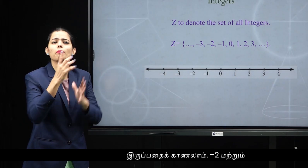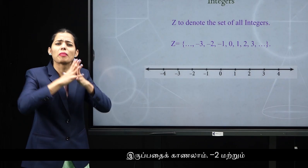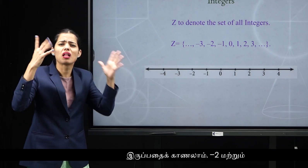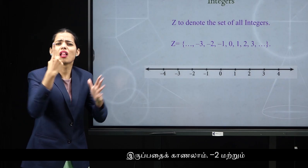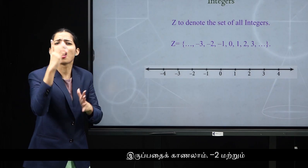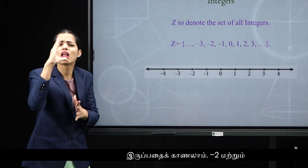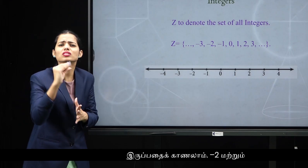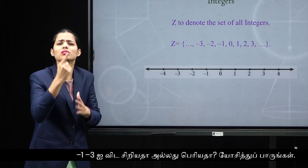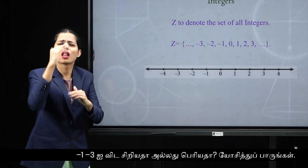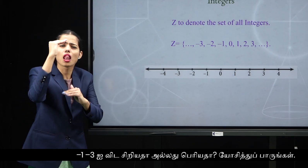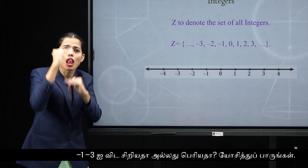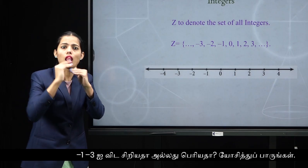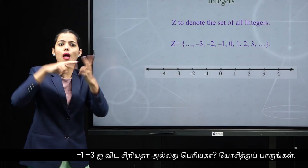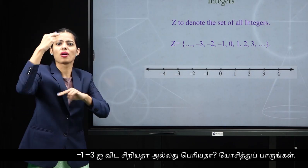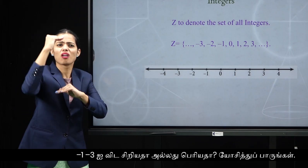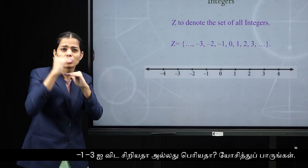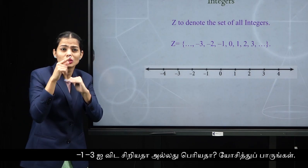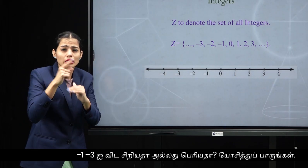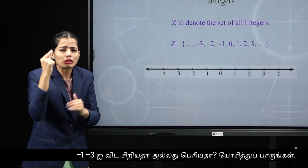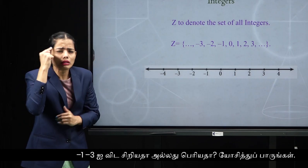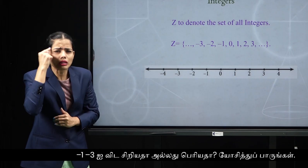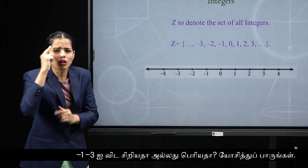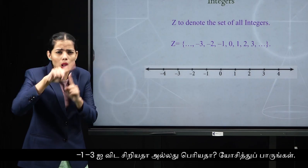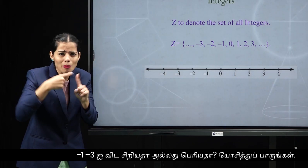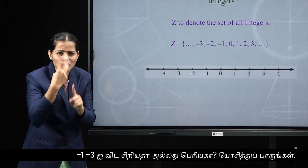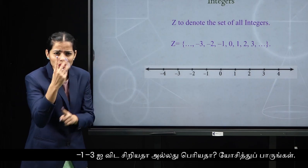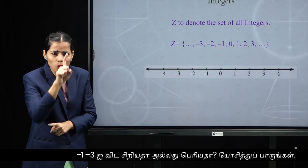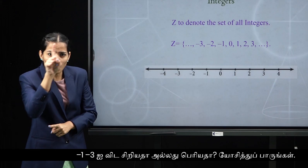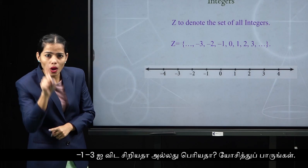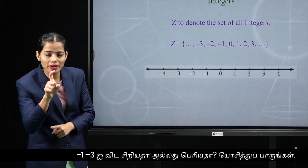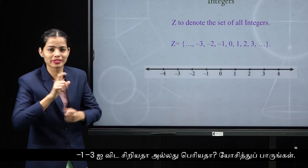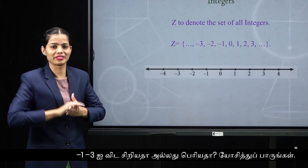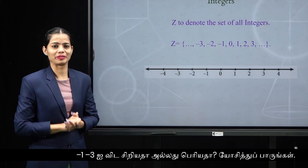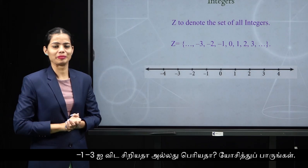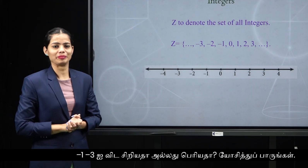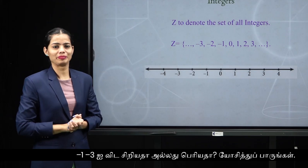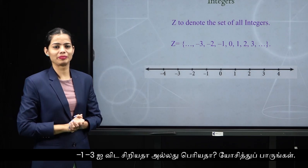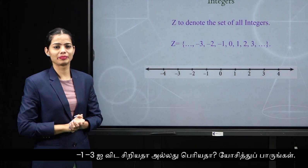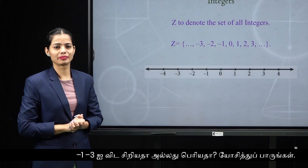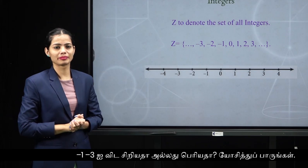மற்றும் கழித்தல் 1 கழித்தல் 3ஐ விட சிறியதா அல்லது பெரியதா யோசித்துப் பாருங்கள்.